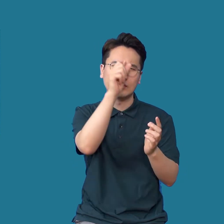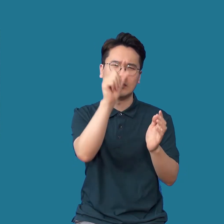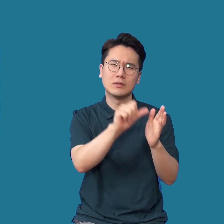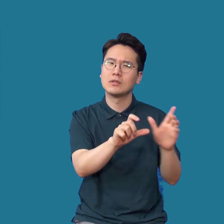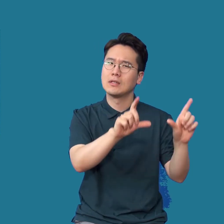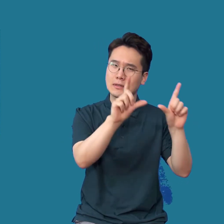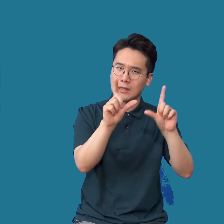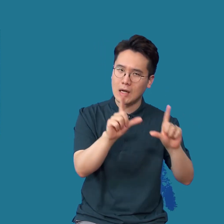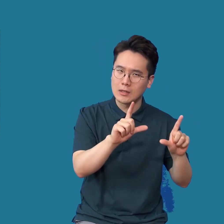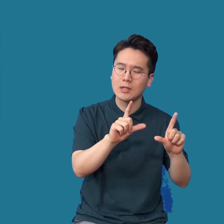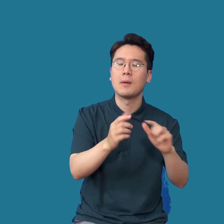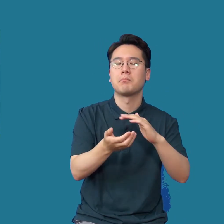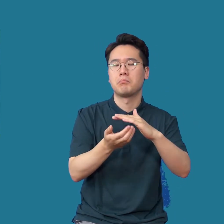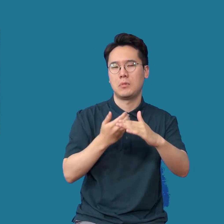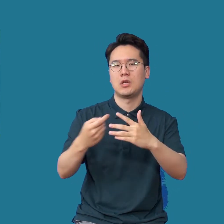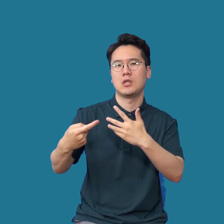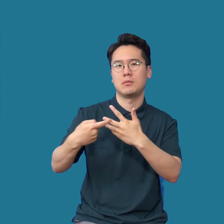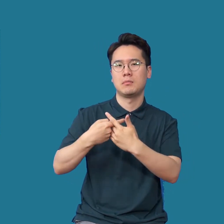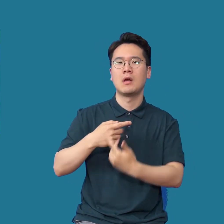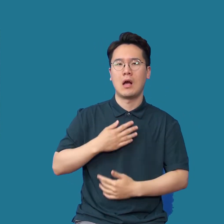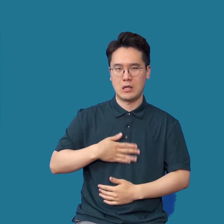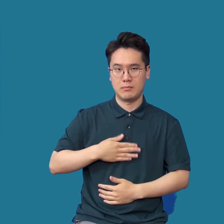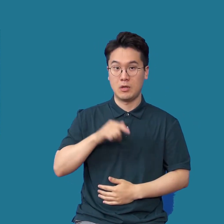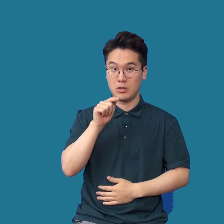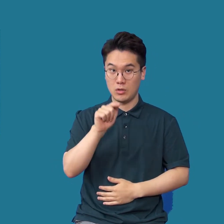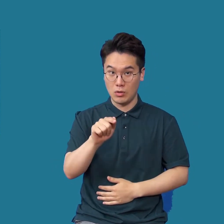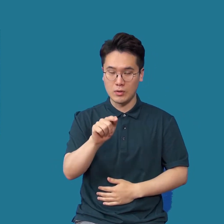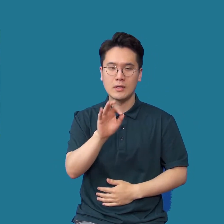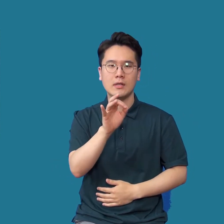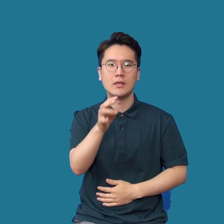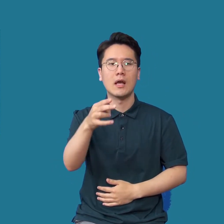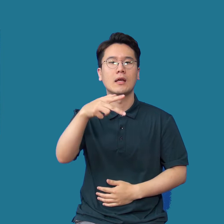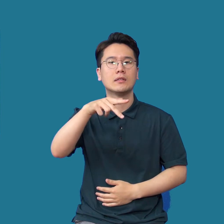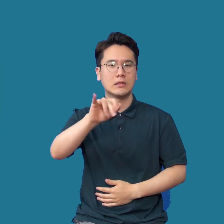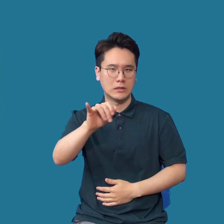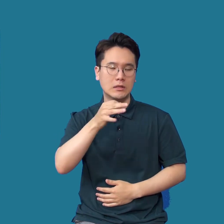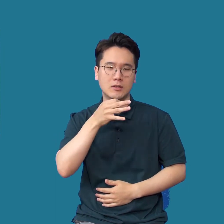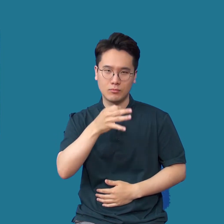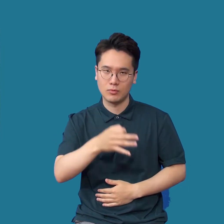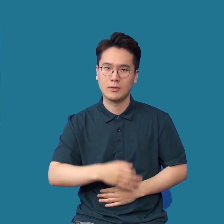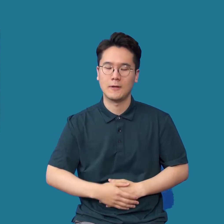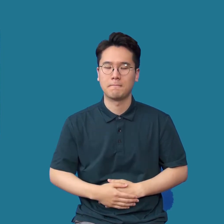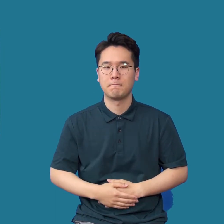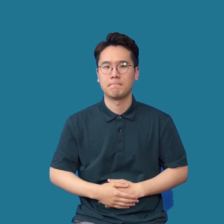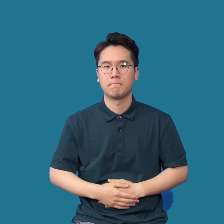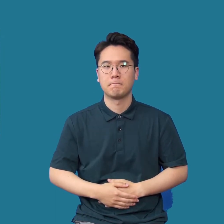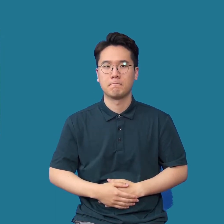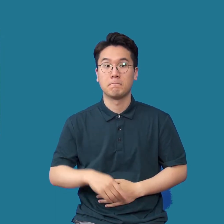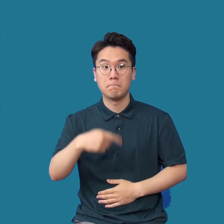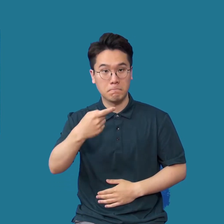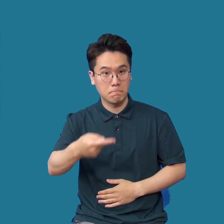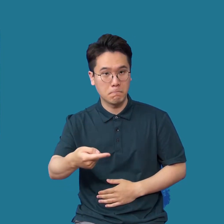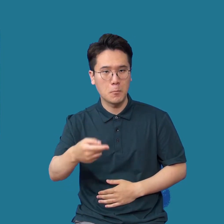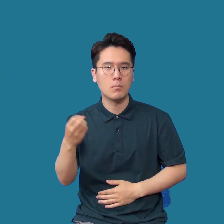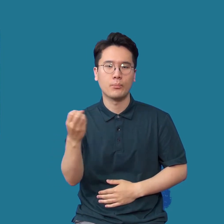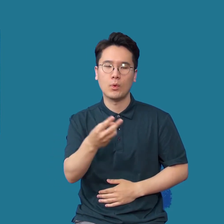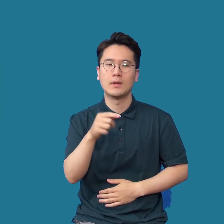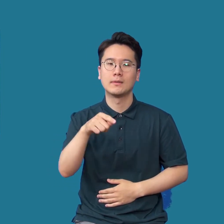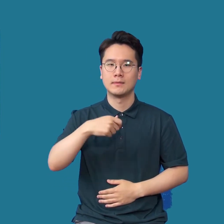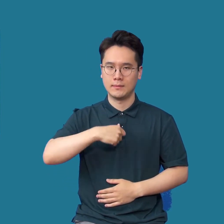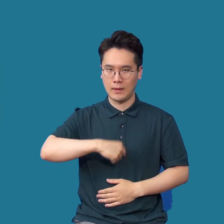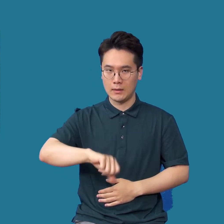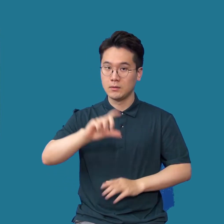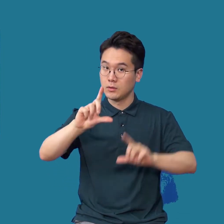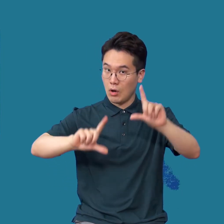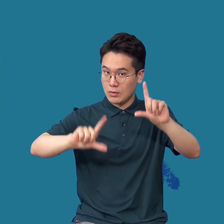아셨습니다. 이것을 예지라고 합니다. 그 다음에 또한 그 아들의 형상을 본받게 하기